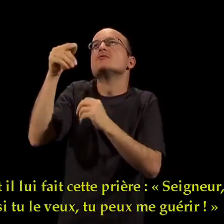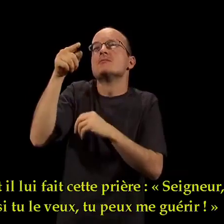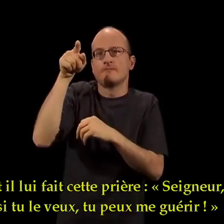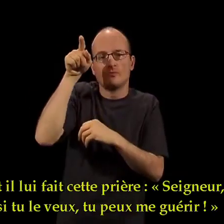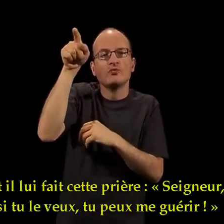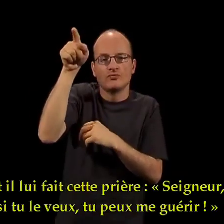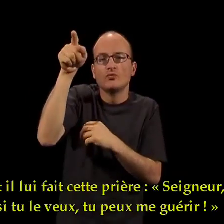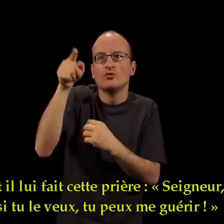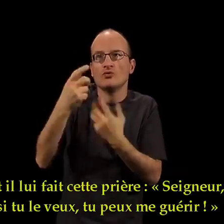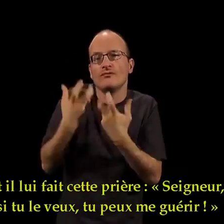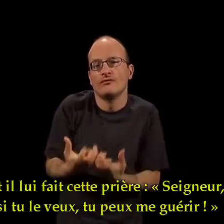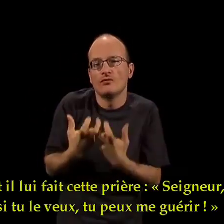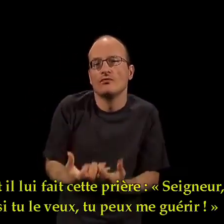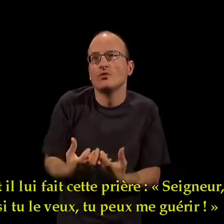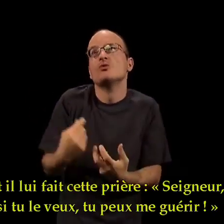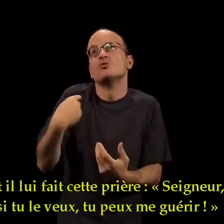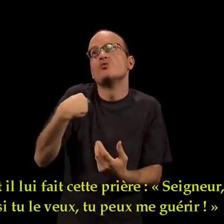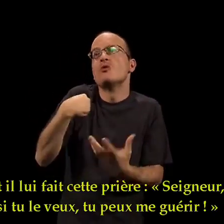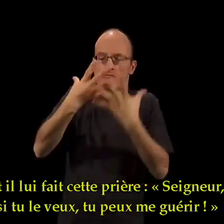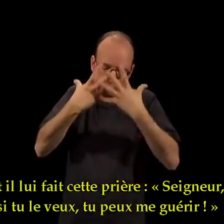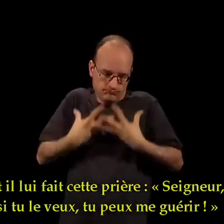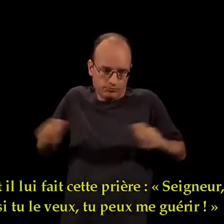Seigneur, si tu le veux, tu peux me guérir.